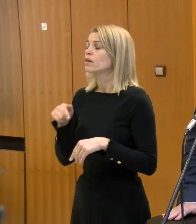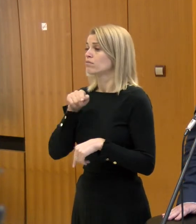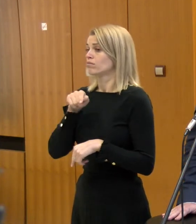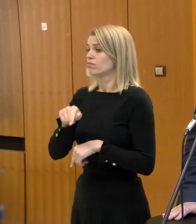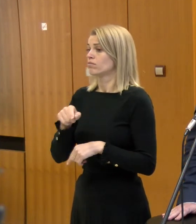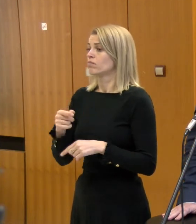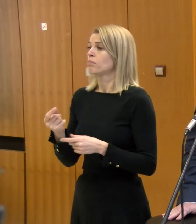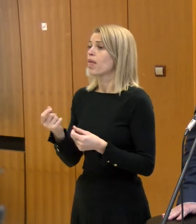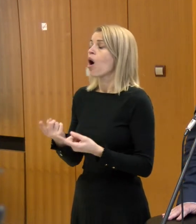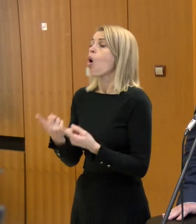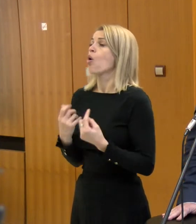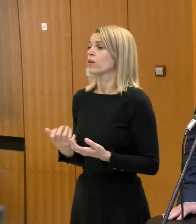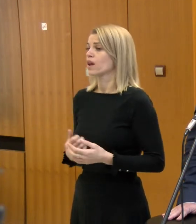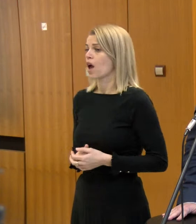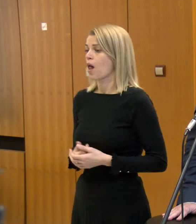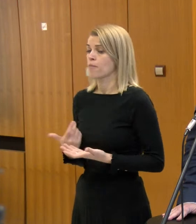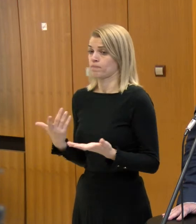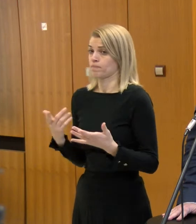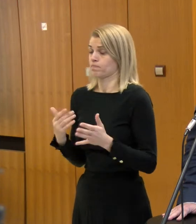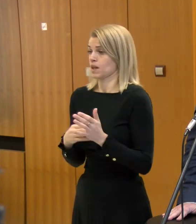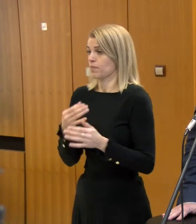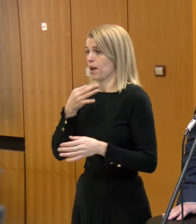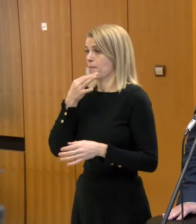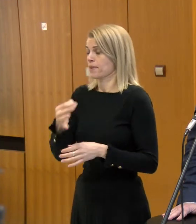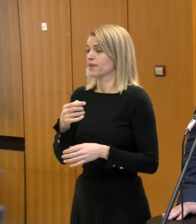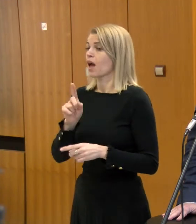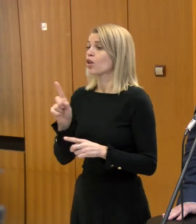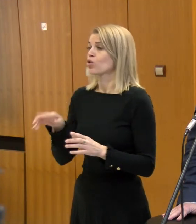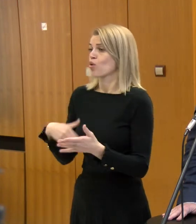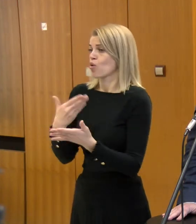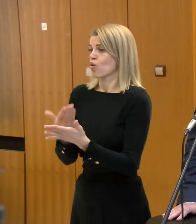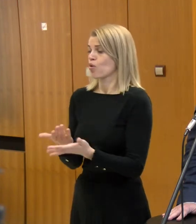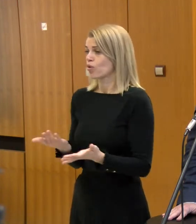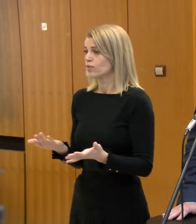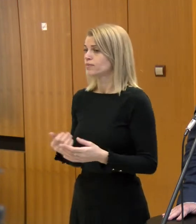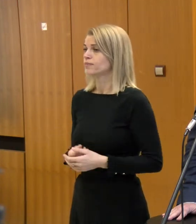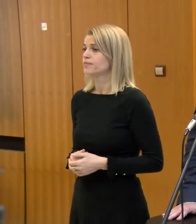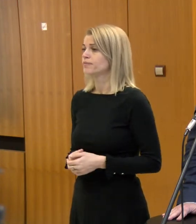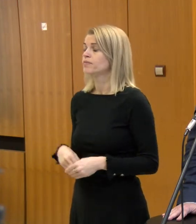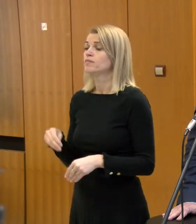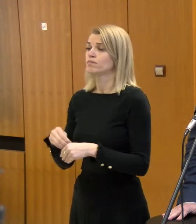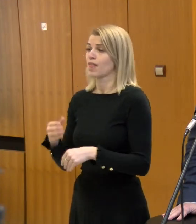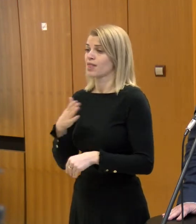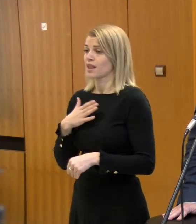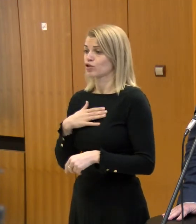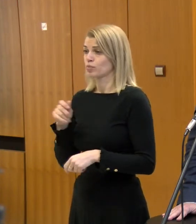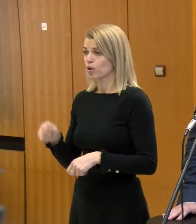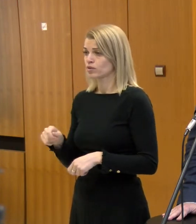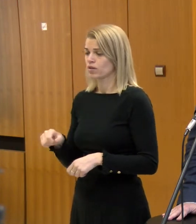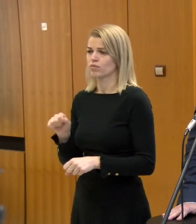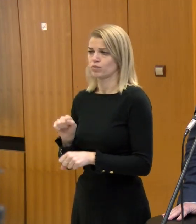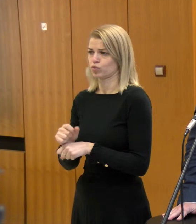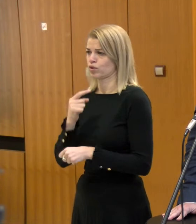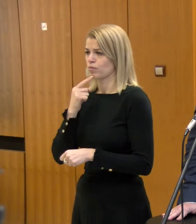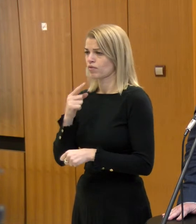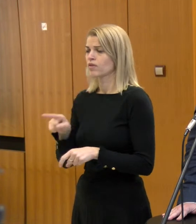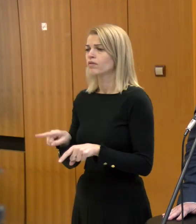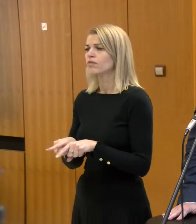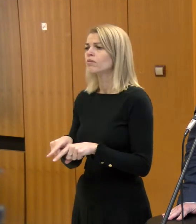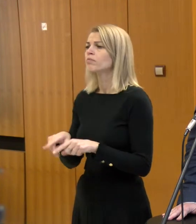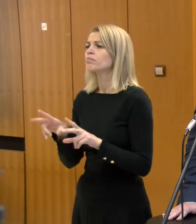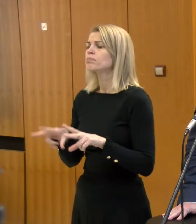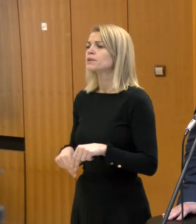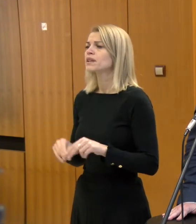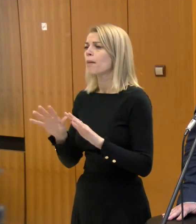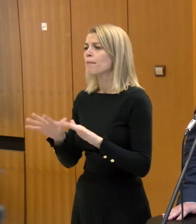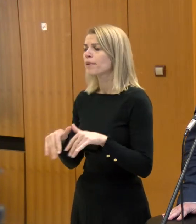Na to sa pýtajte predkladateľa, z čoho to chce vykryť. A naši poslanci sa k tomu iste vyjadria. Pán predseda